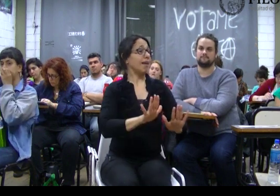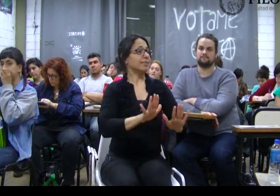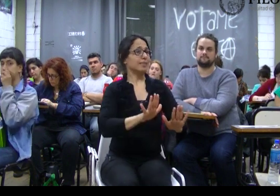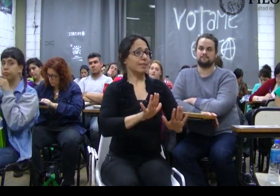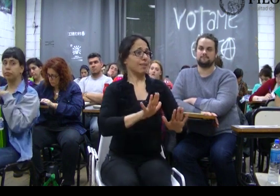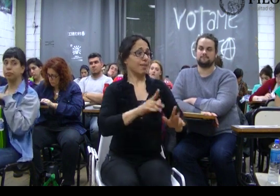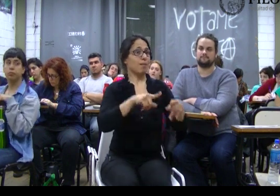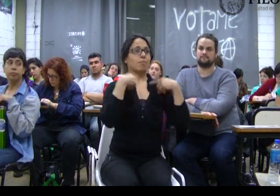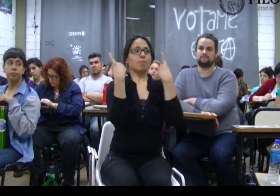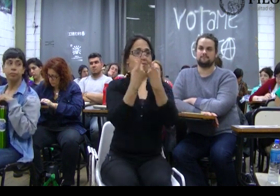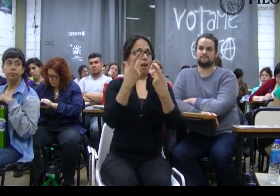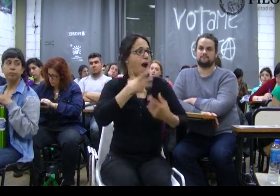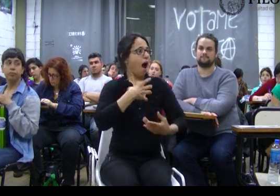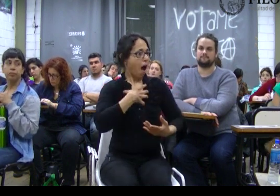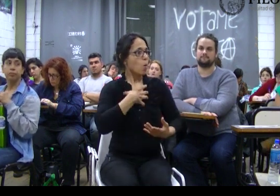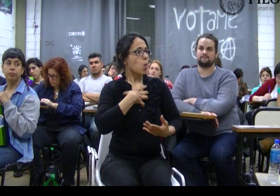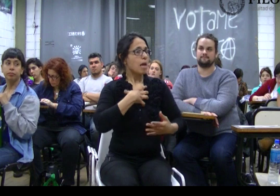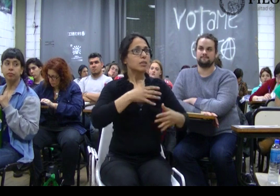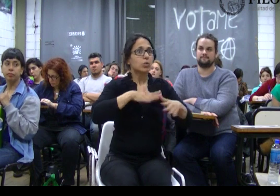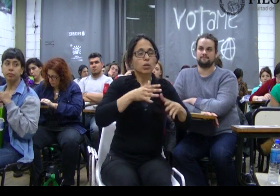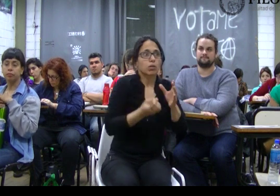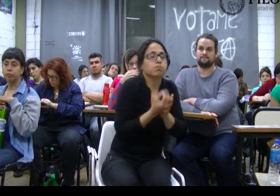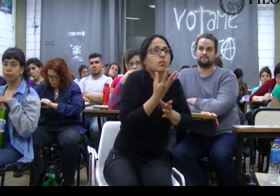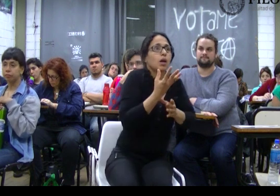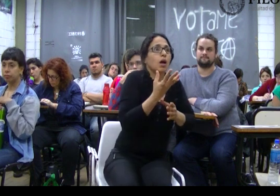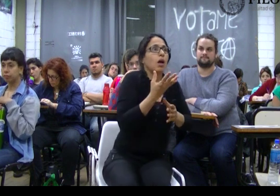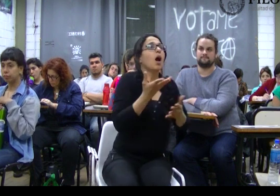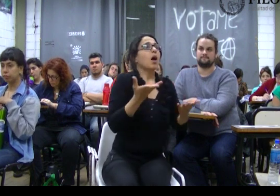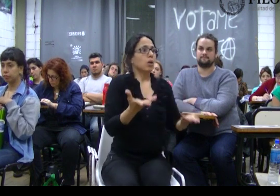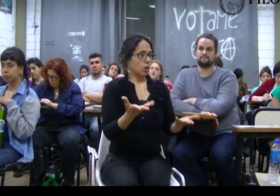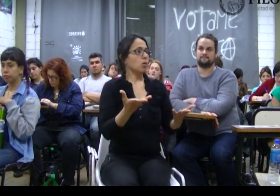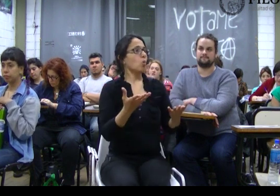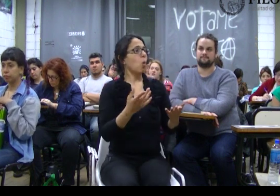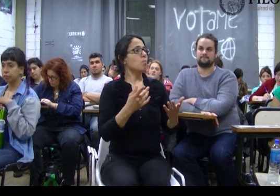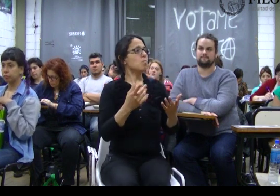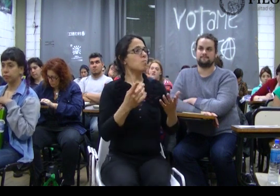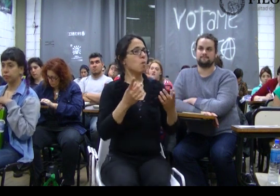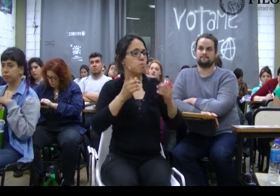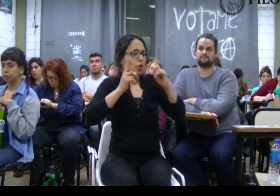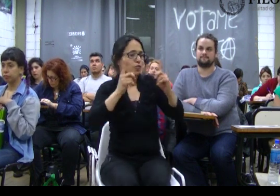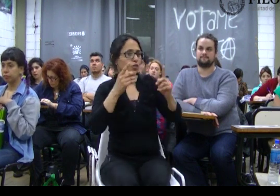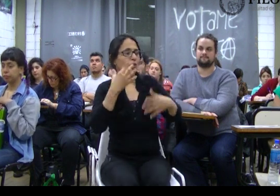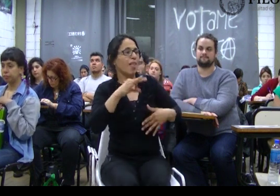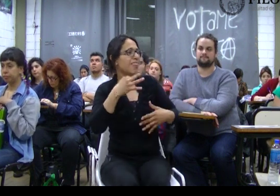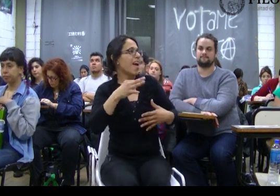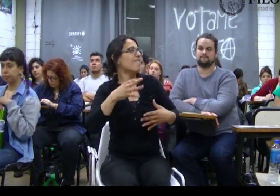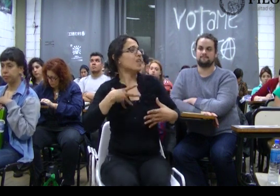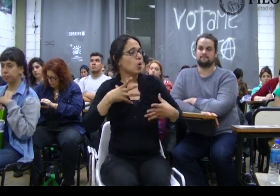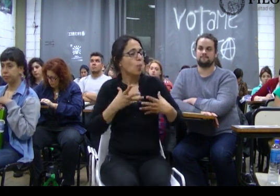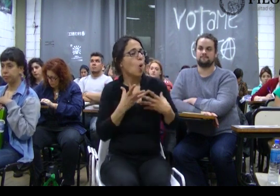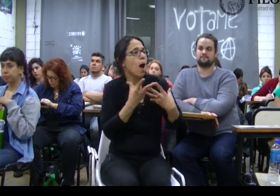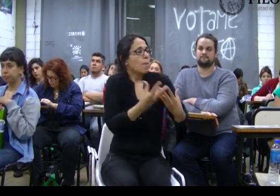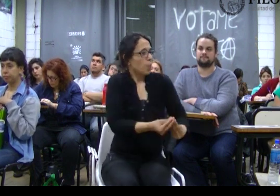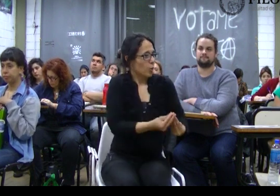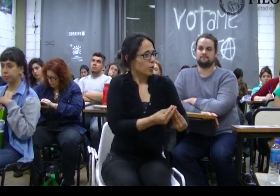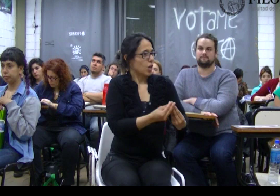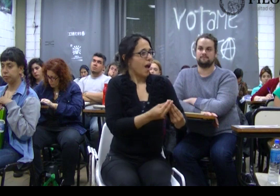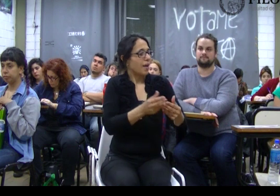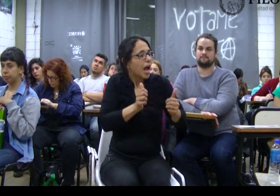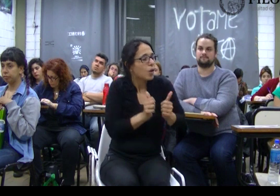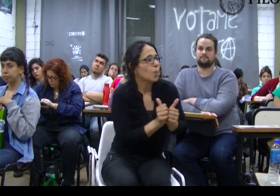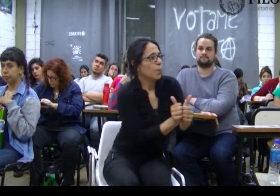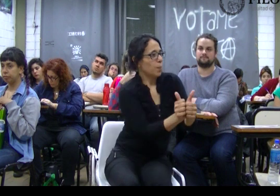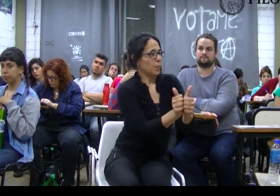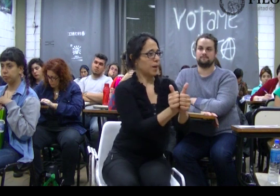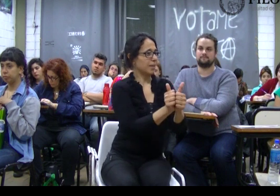cual se trata de acompañar con todo lo que tenemos, con materiales que hoy por